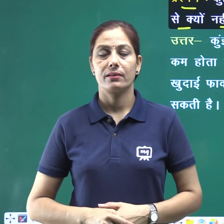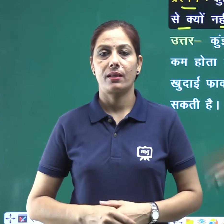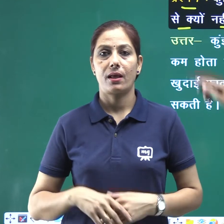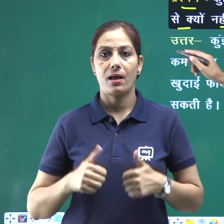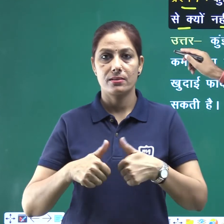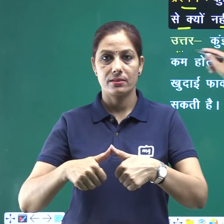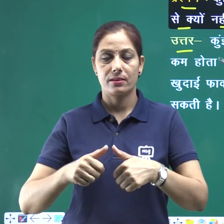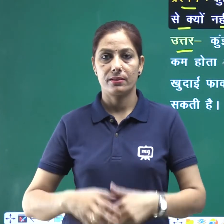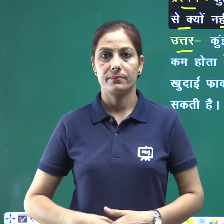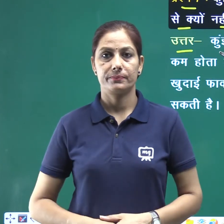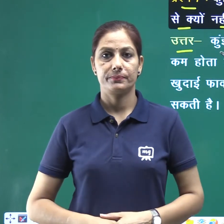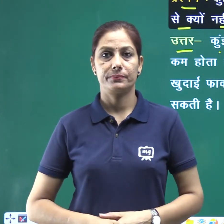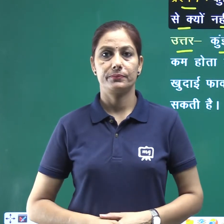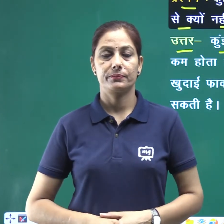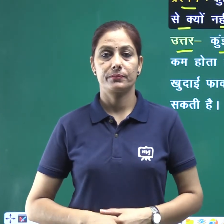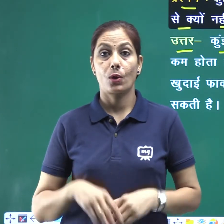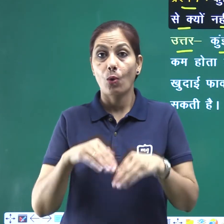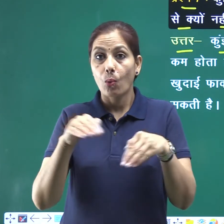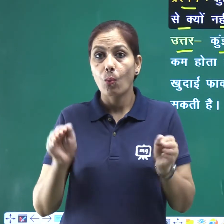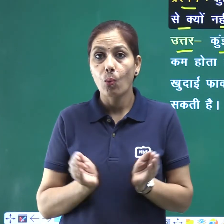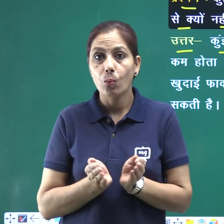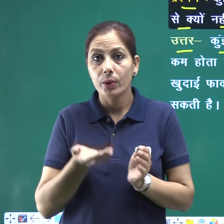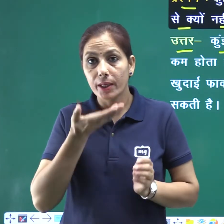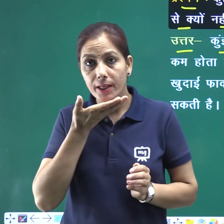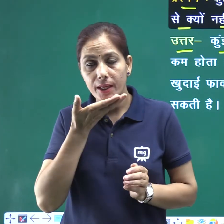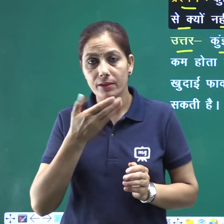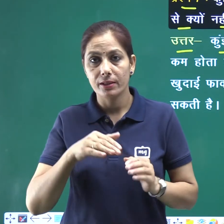उत्तर है, कुएं का व्यास